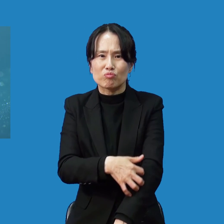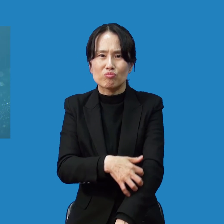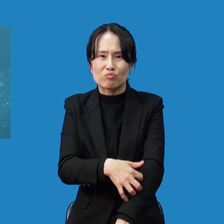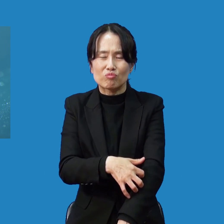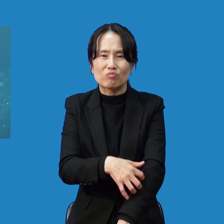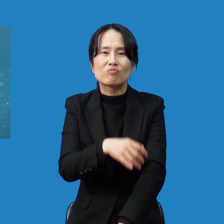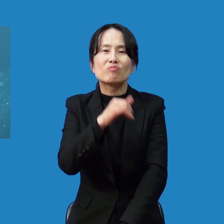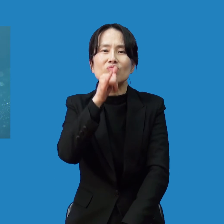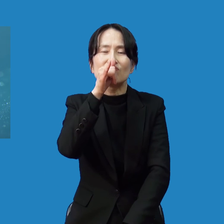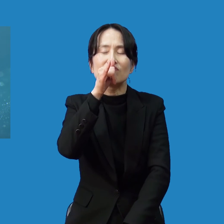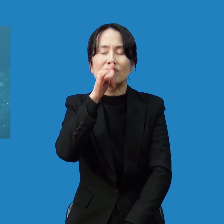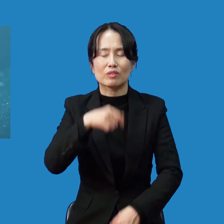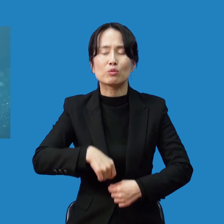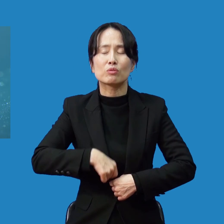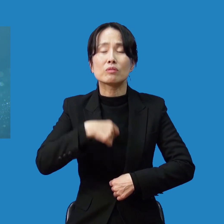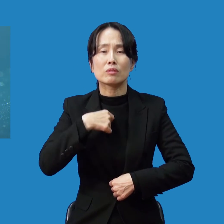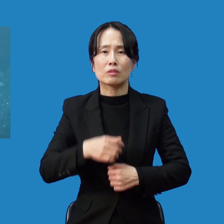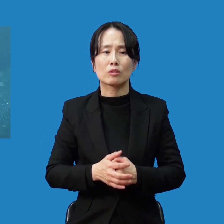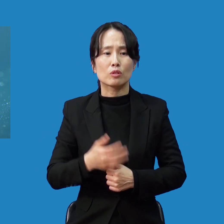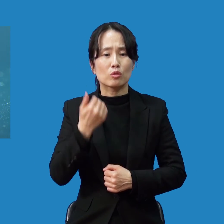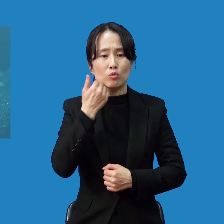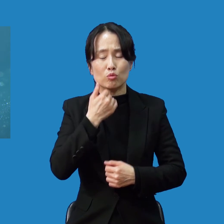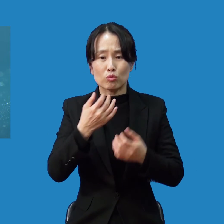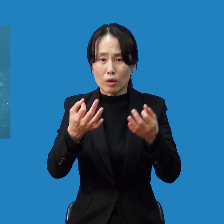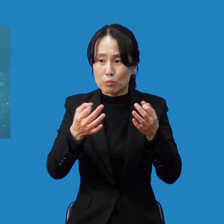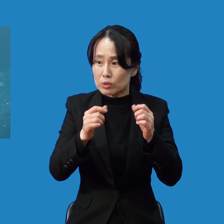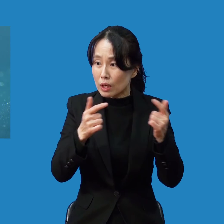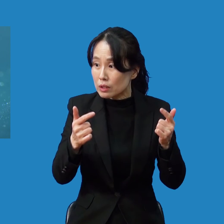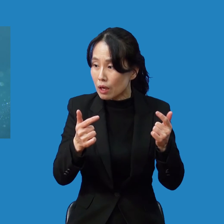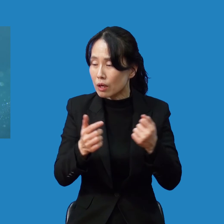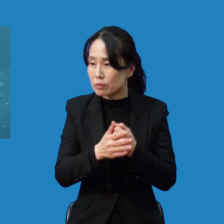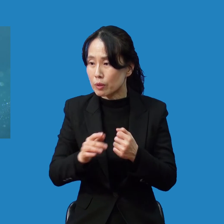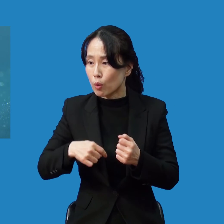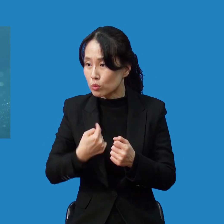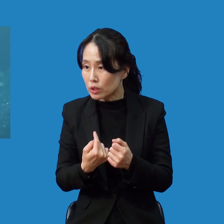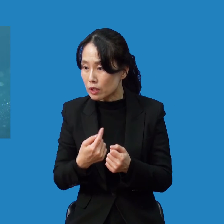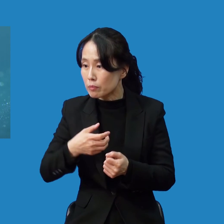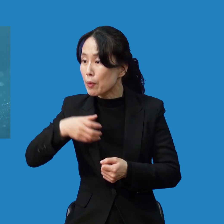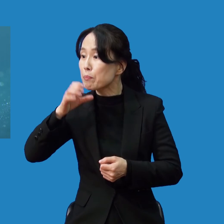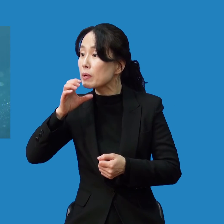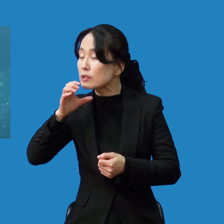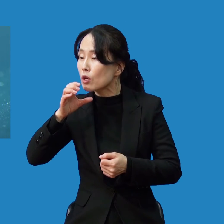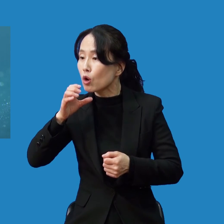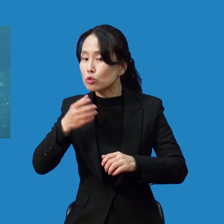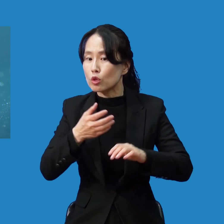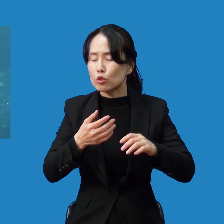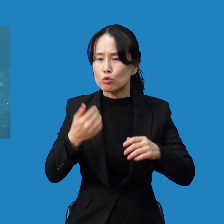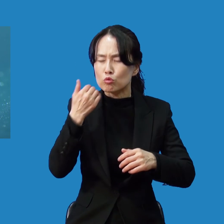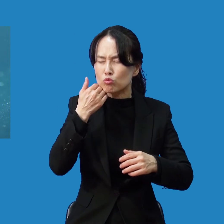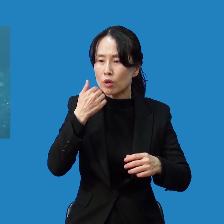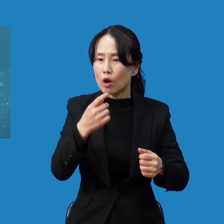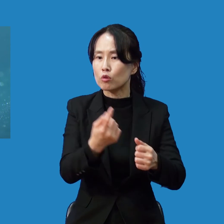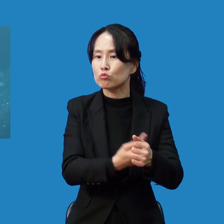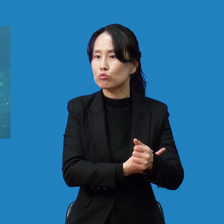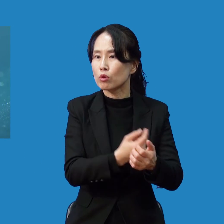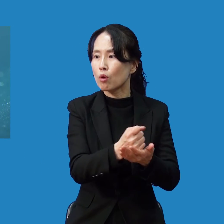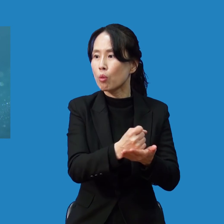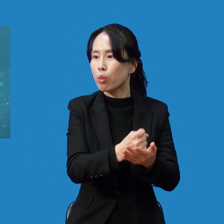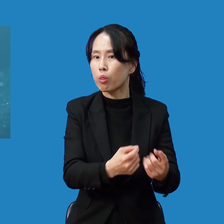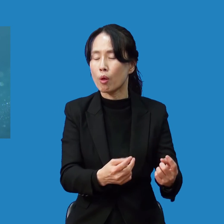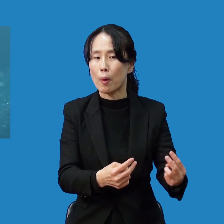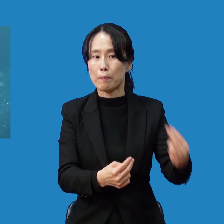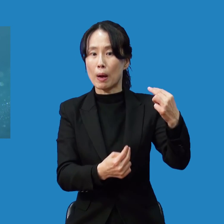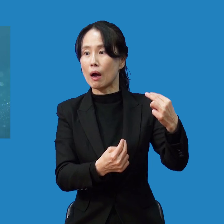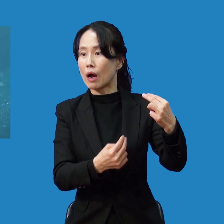내가 누가 안 보는 줄 알고 마셨는데 우연히 지나가다가 누가 탁 봐가지고 크게 시험 든다면 내가 정말 못할 짓을 한